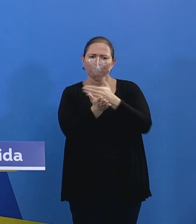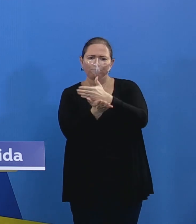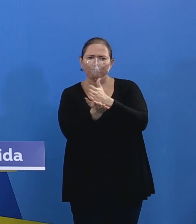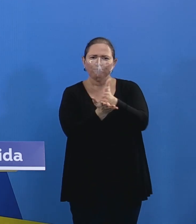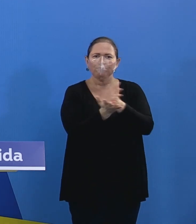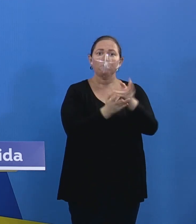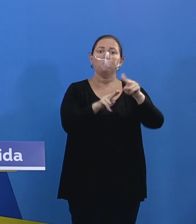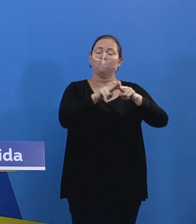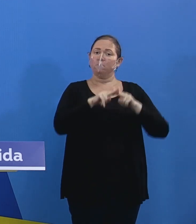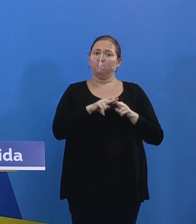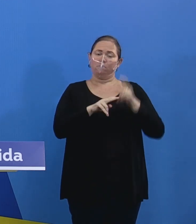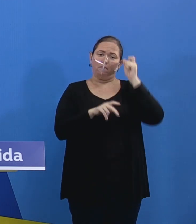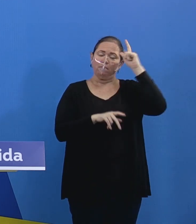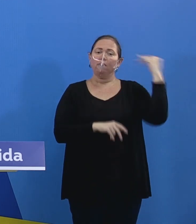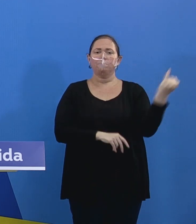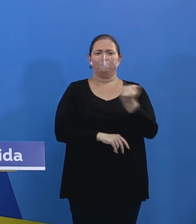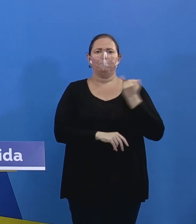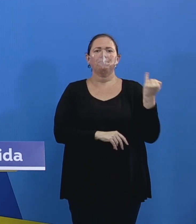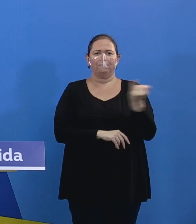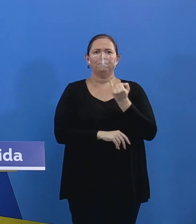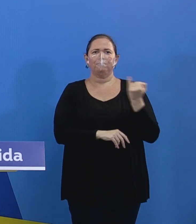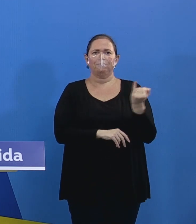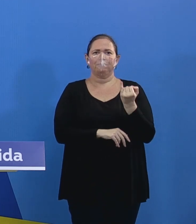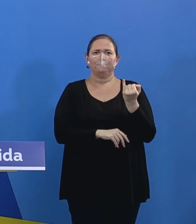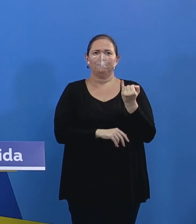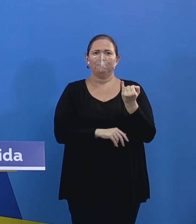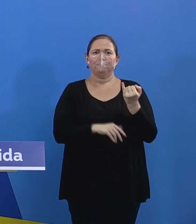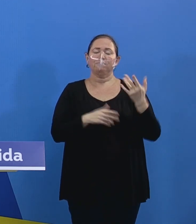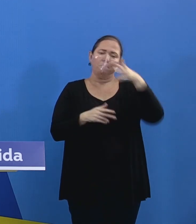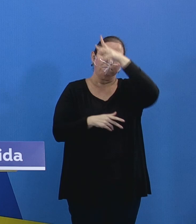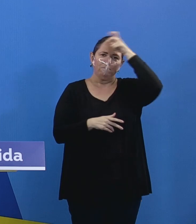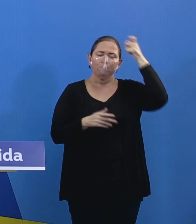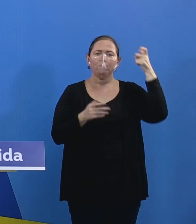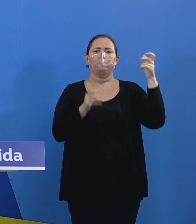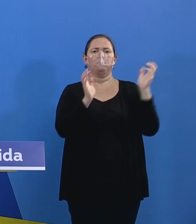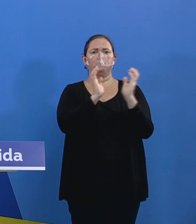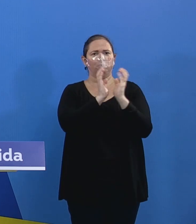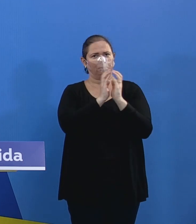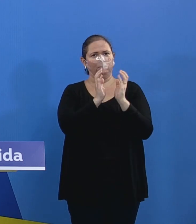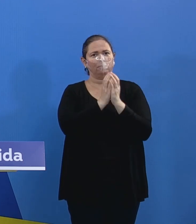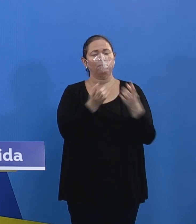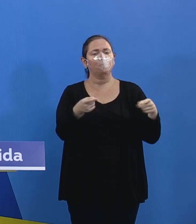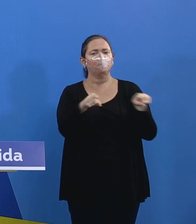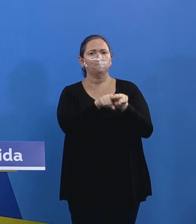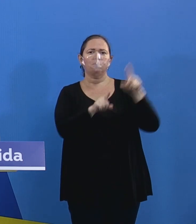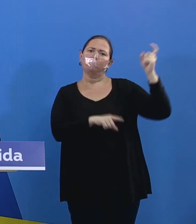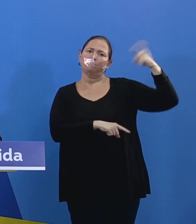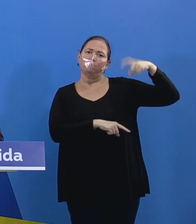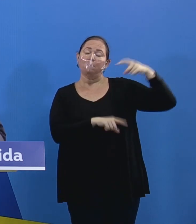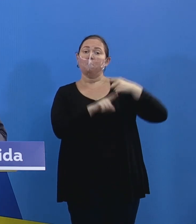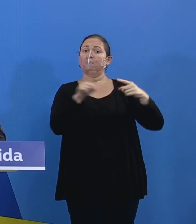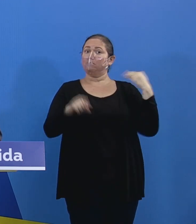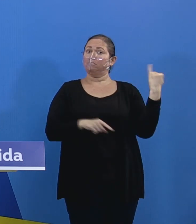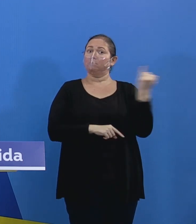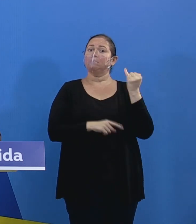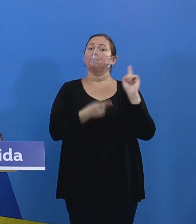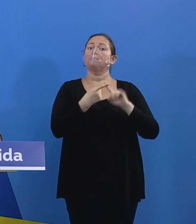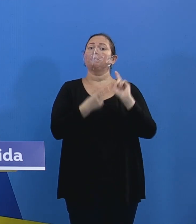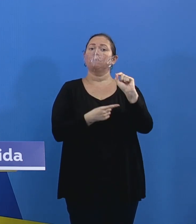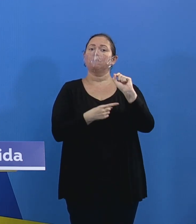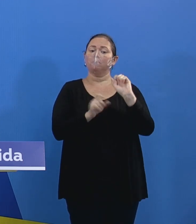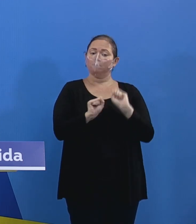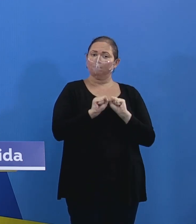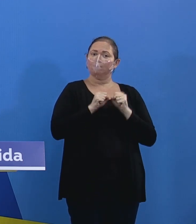que essa iniciativa é tão importante da Prefeitura do Recife, junto ao Porto Digital, mas, sobretudo,